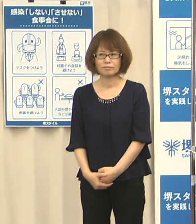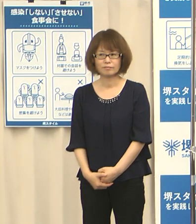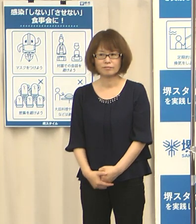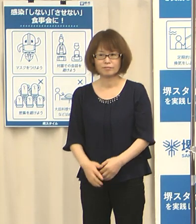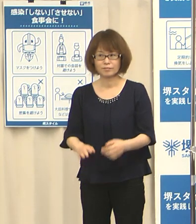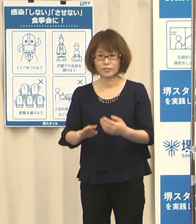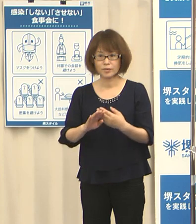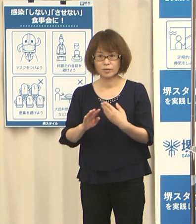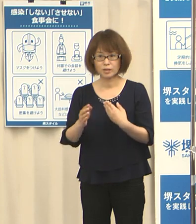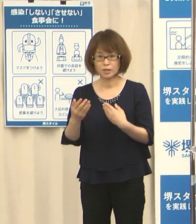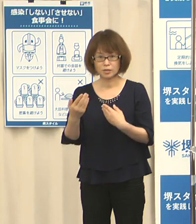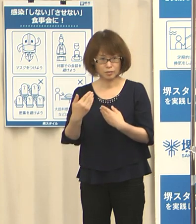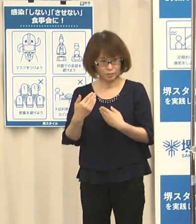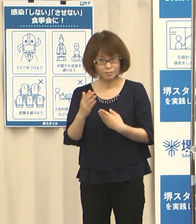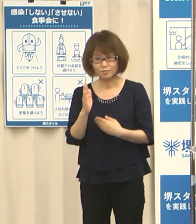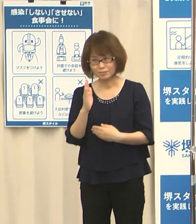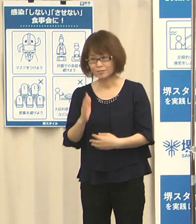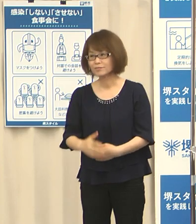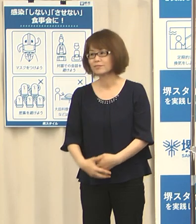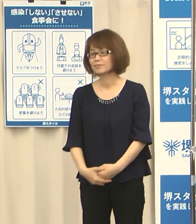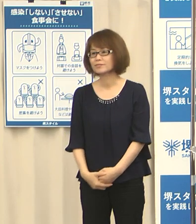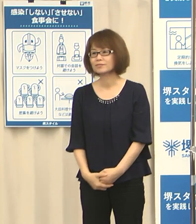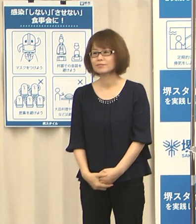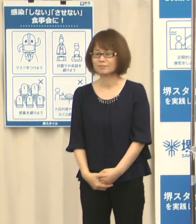他にご質問よろしいでしょうか。